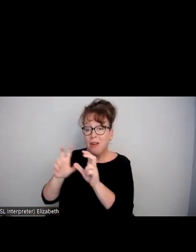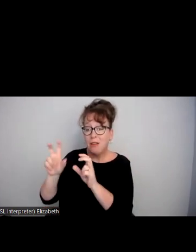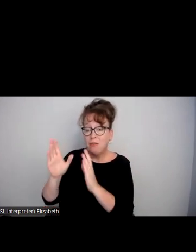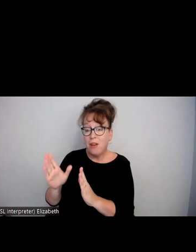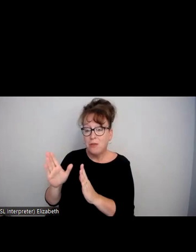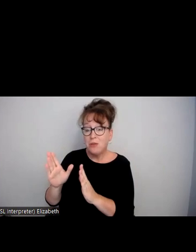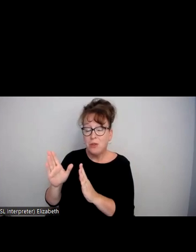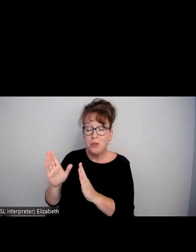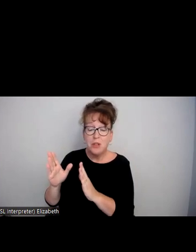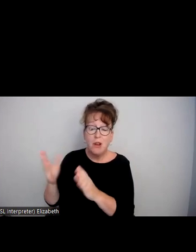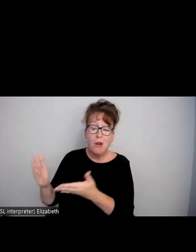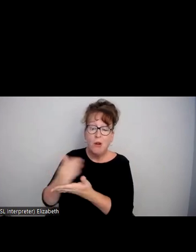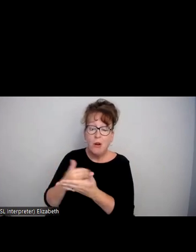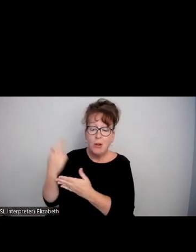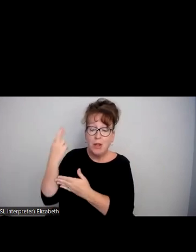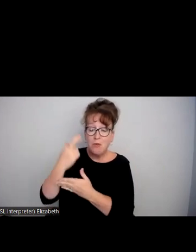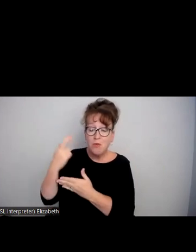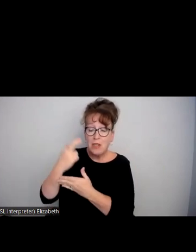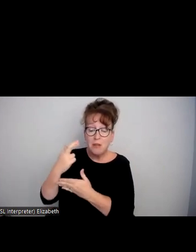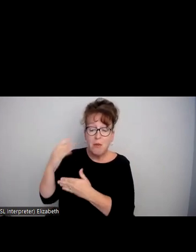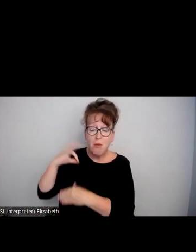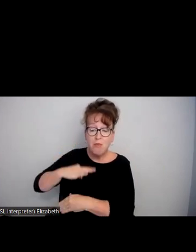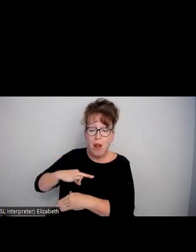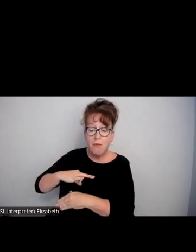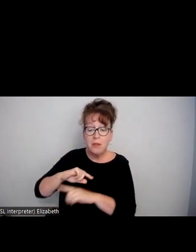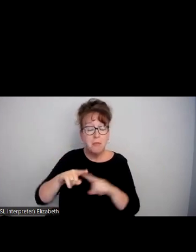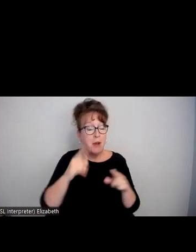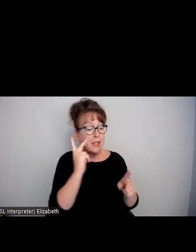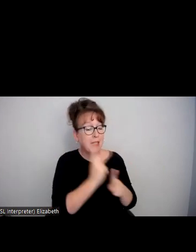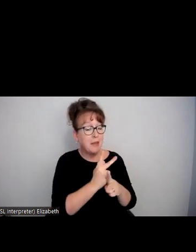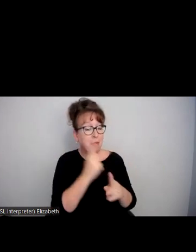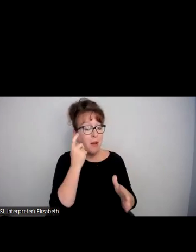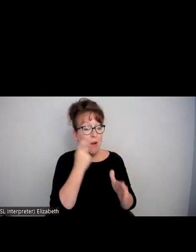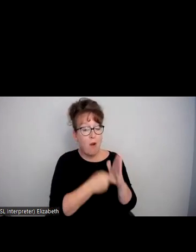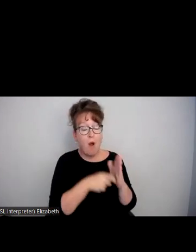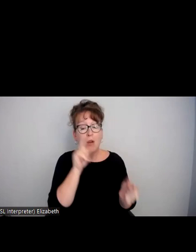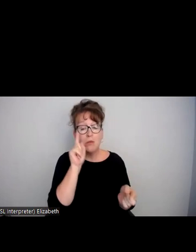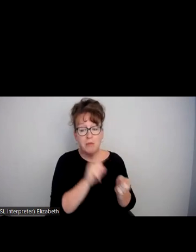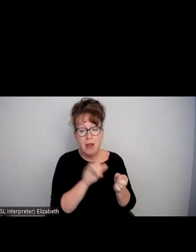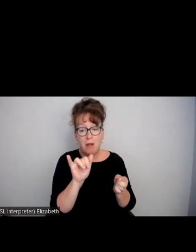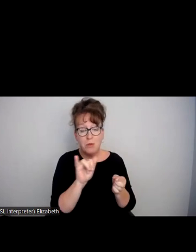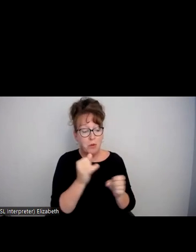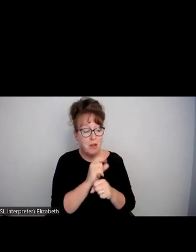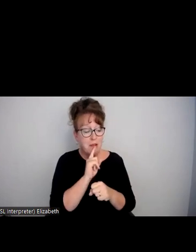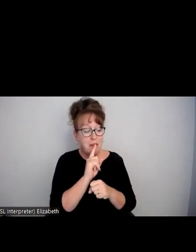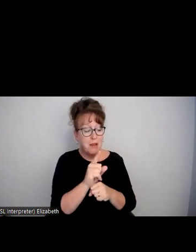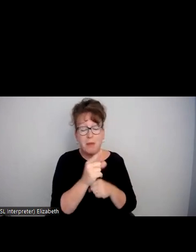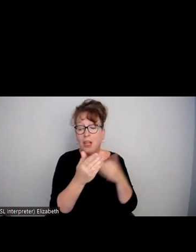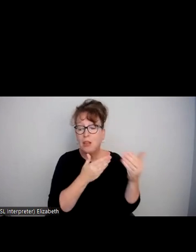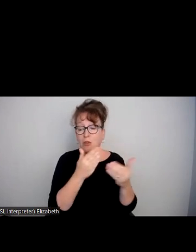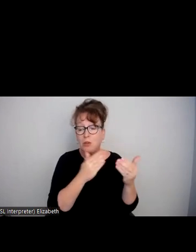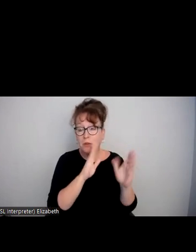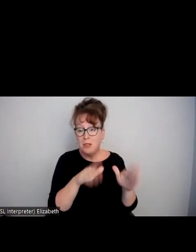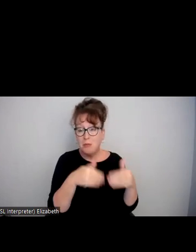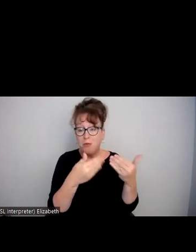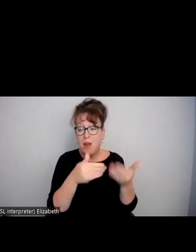de los servicios con los ah shareholders eh de que